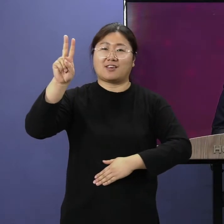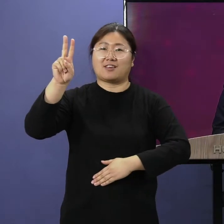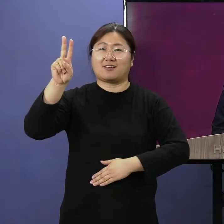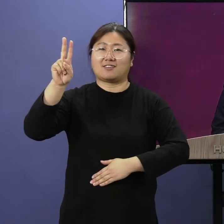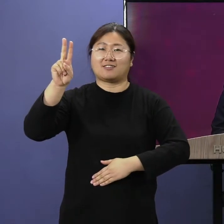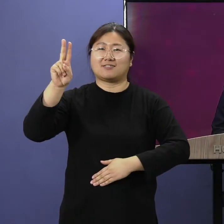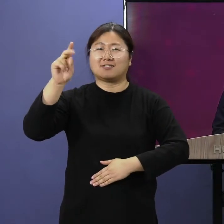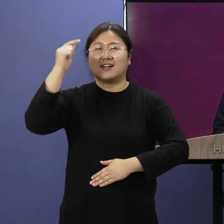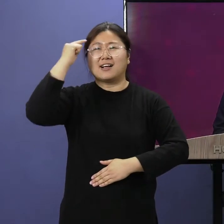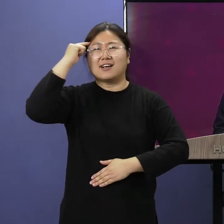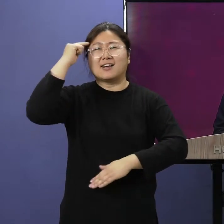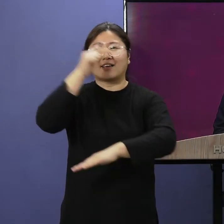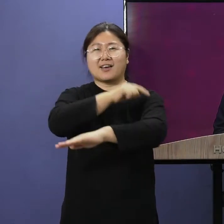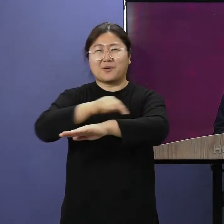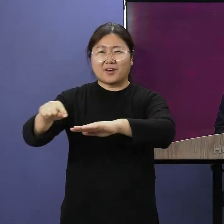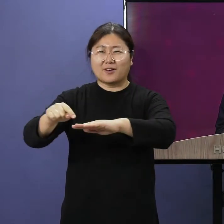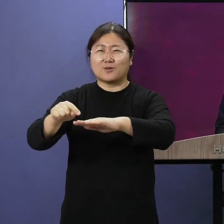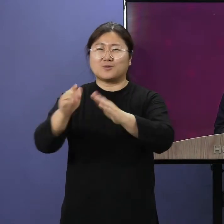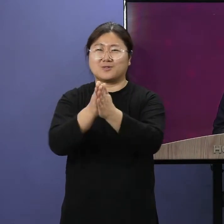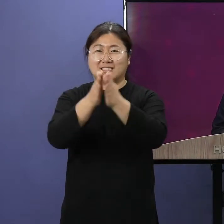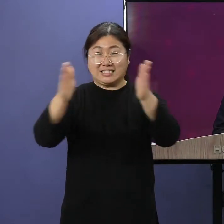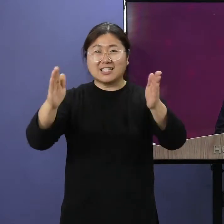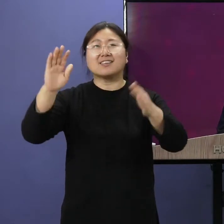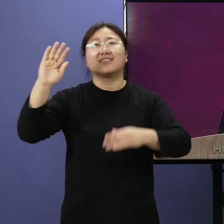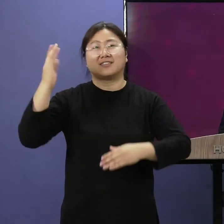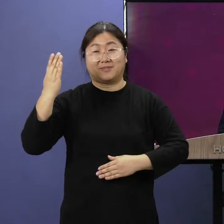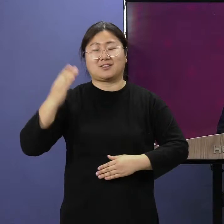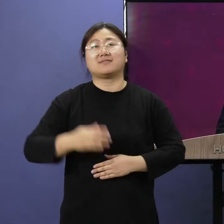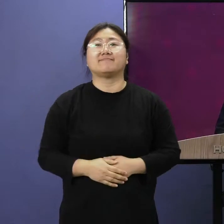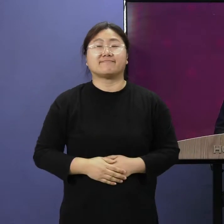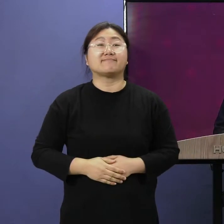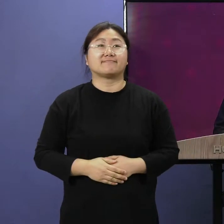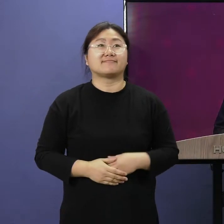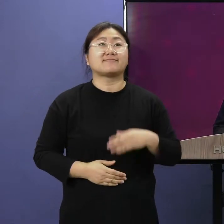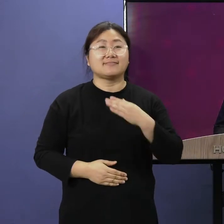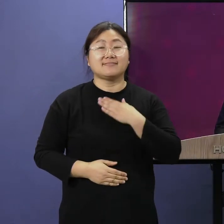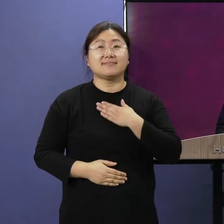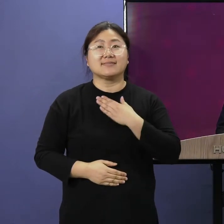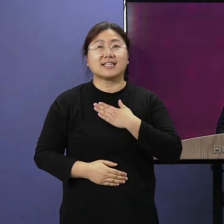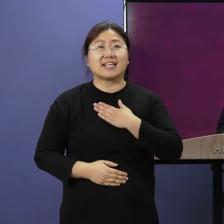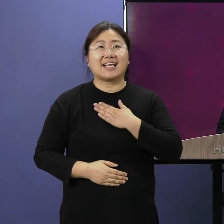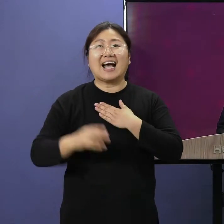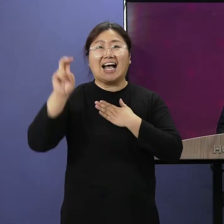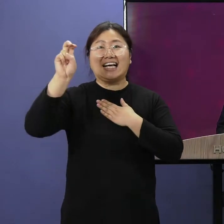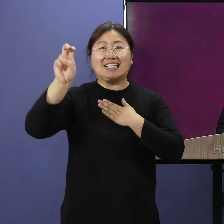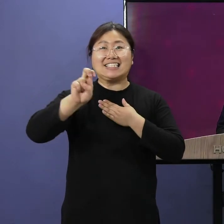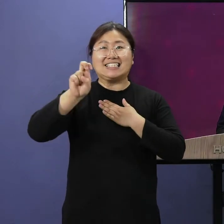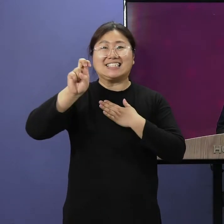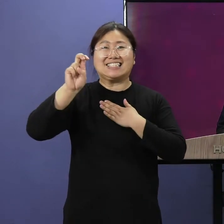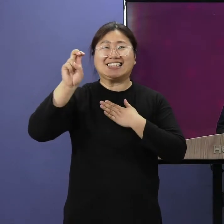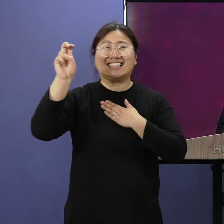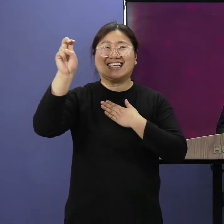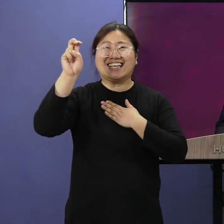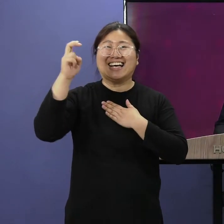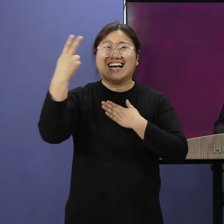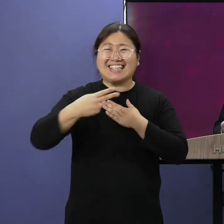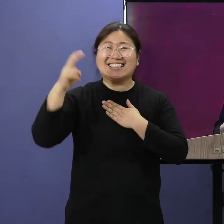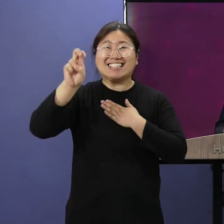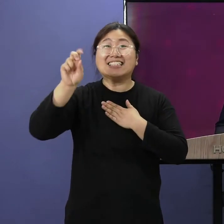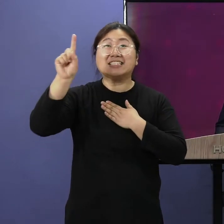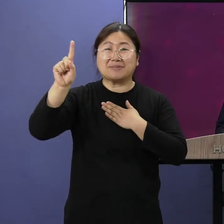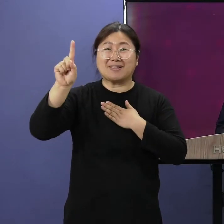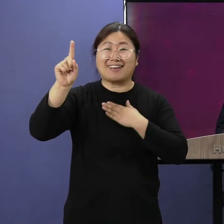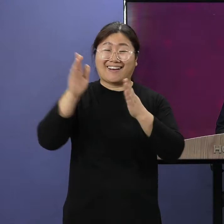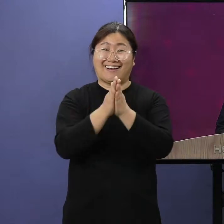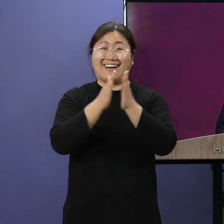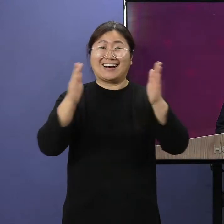2021년을 시작하면서 세운 목표가 있었습니다. 바로 다이어트였습니다. 그리고 여러분들이 보시는